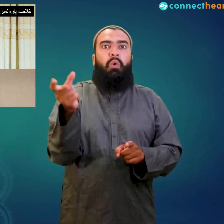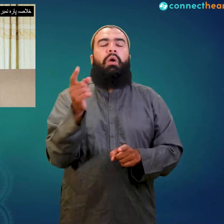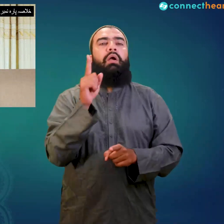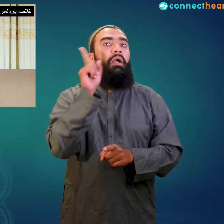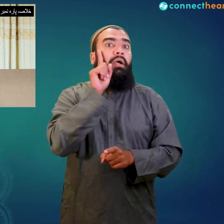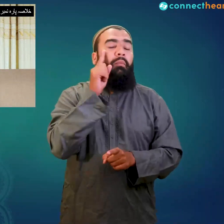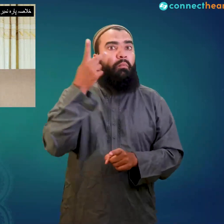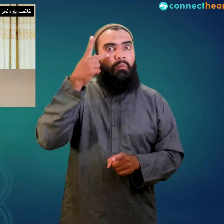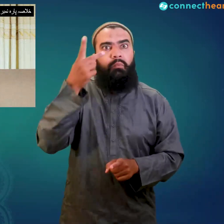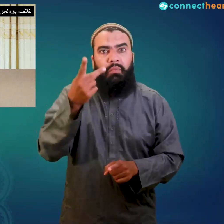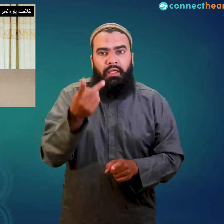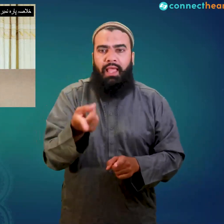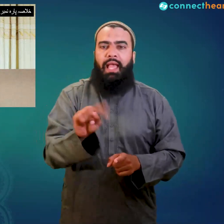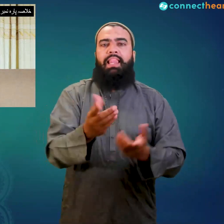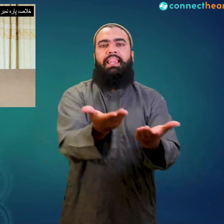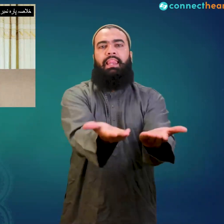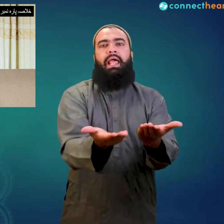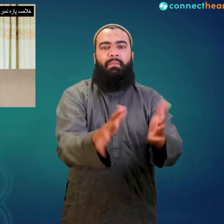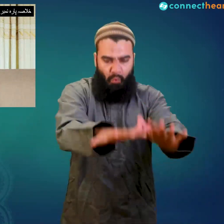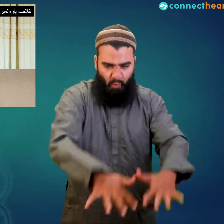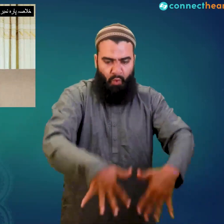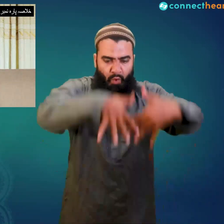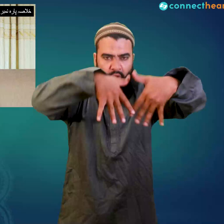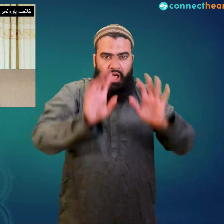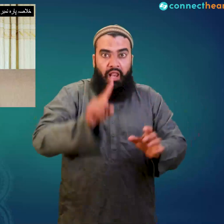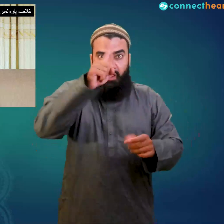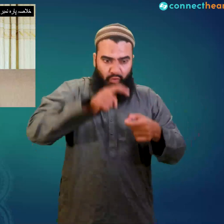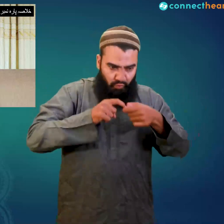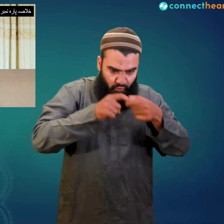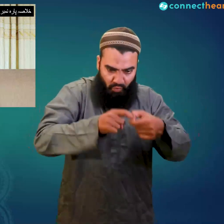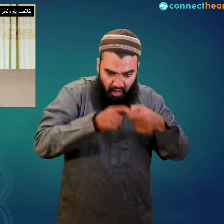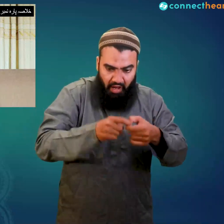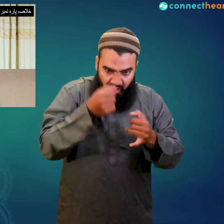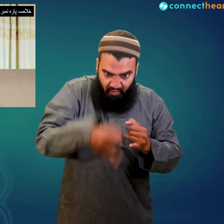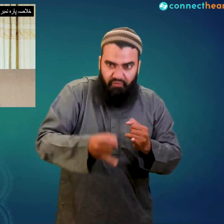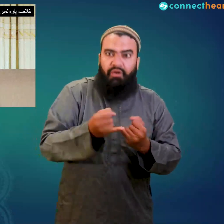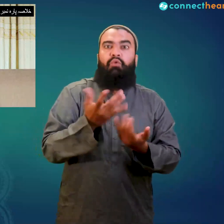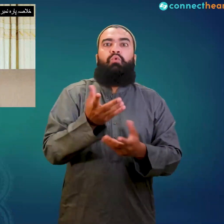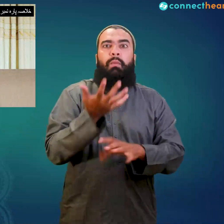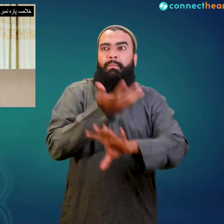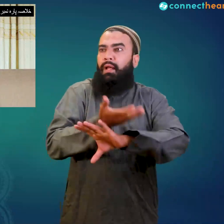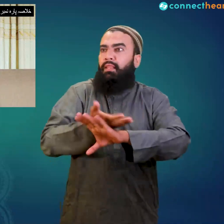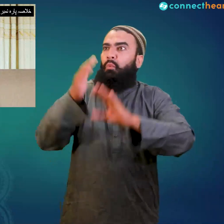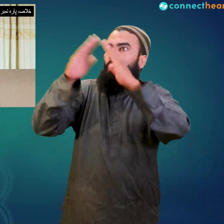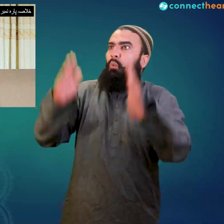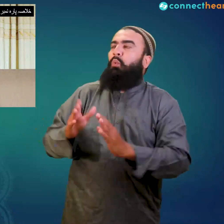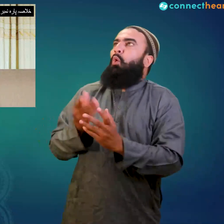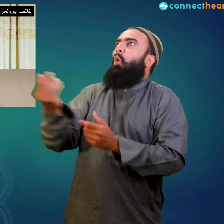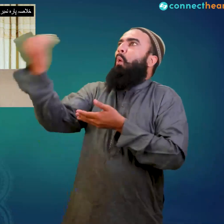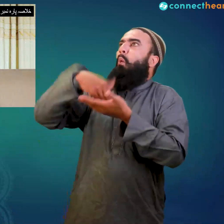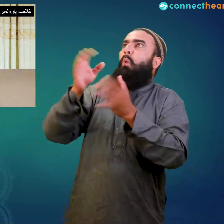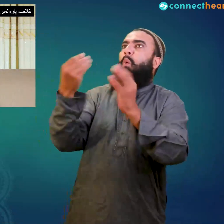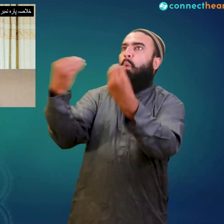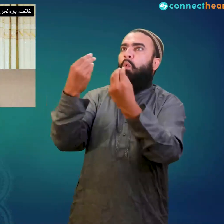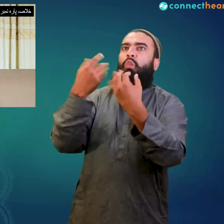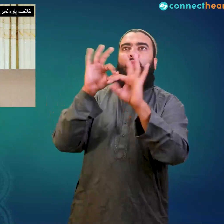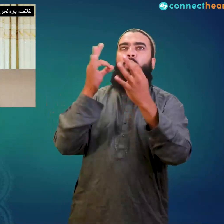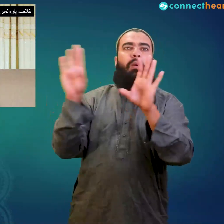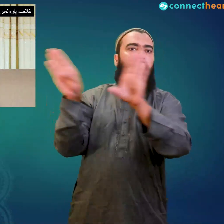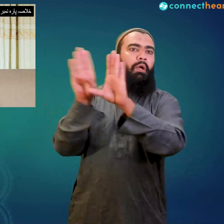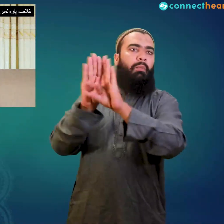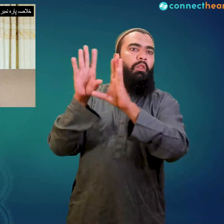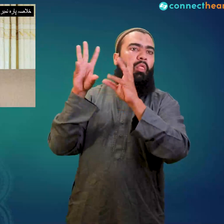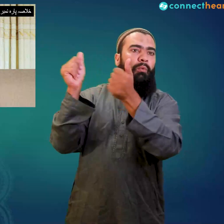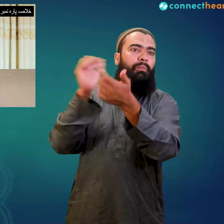مشاہدہ وہ آخرت میں کریں گے۔ انہیں وہاں معلوم ہو جائے گا کہ ہم نے جس سہارے کو اپنے لیے بڑا سمجھا تھا